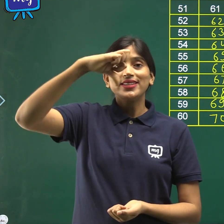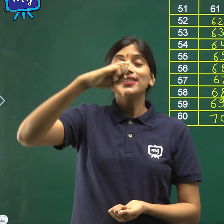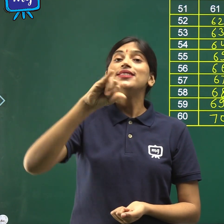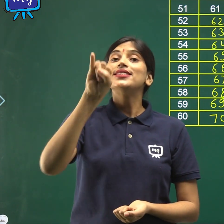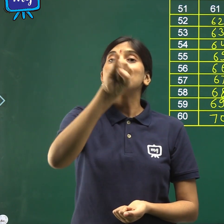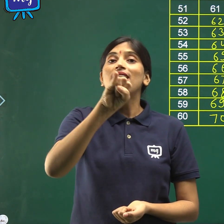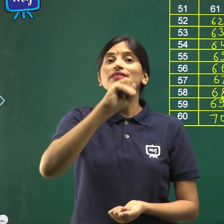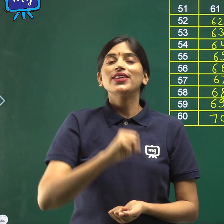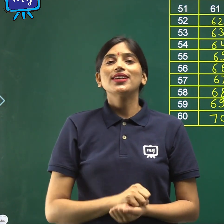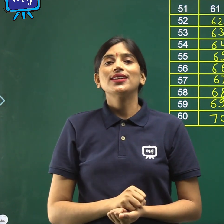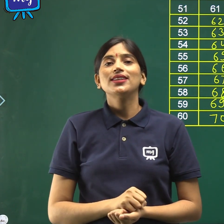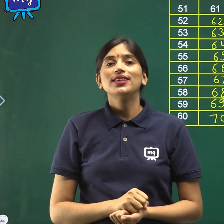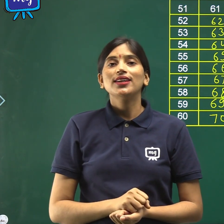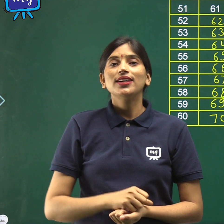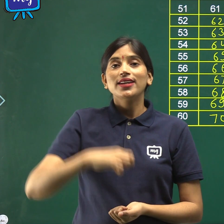96,